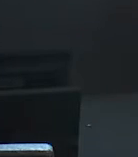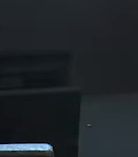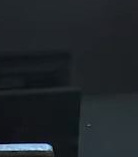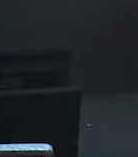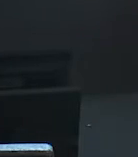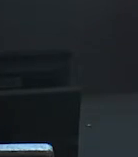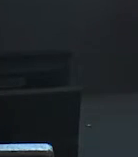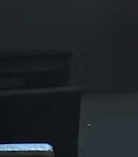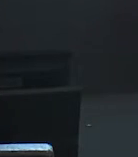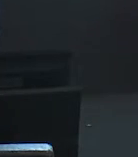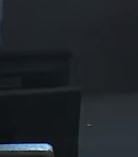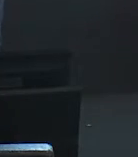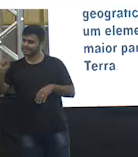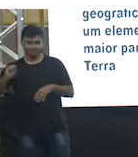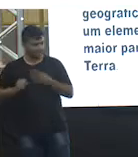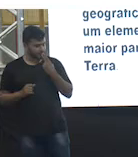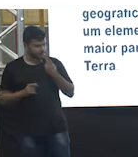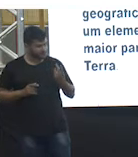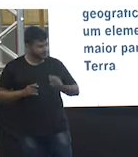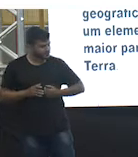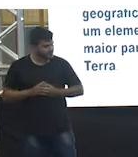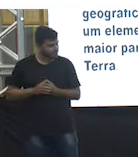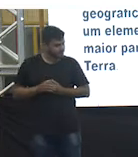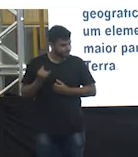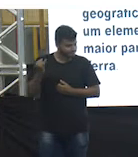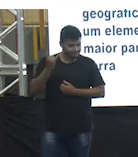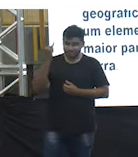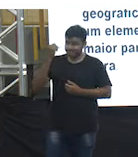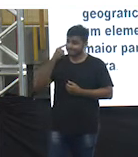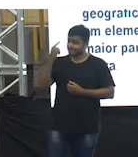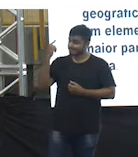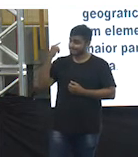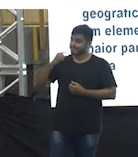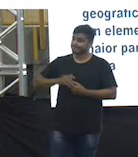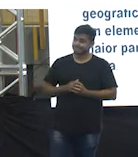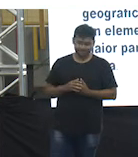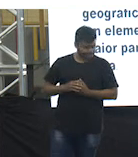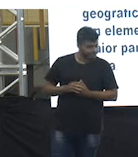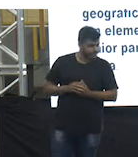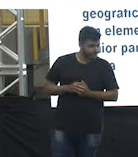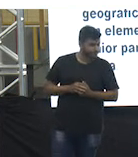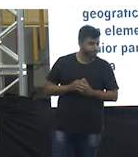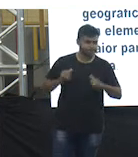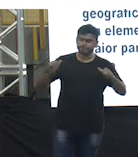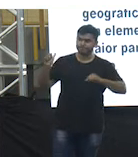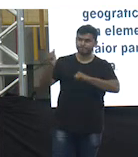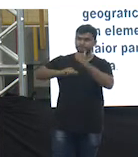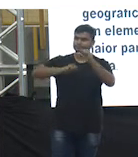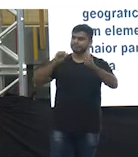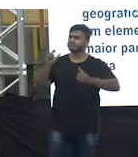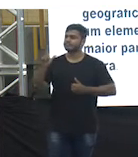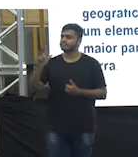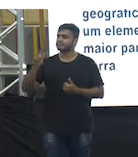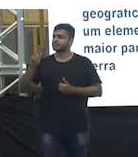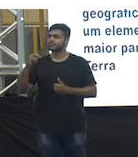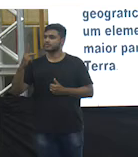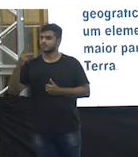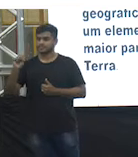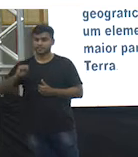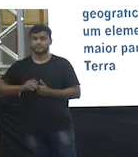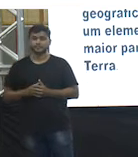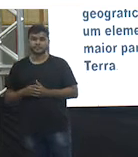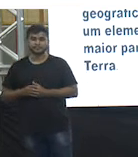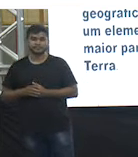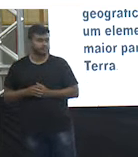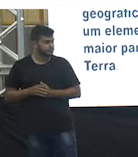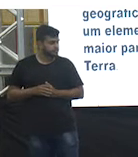Olha o GPS aí. O GPS que é essencial hoje para um transporte que revolucionou as grandes cidades. O transporte